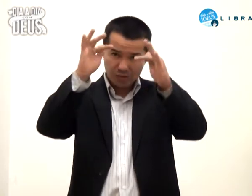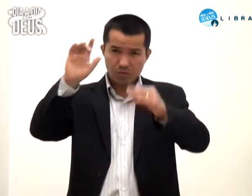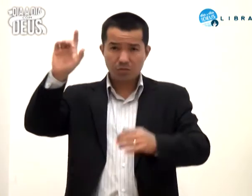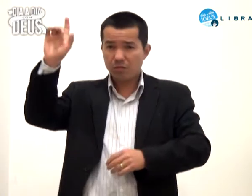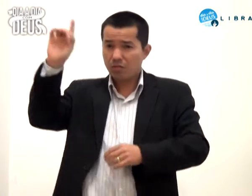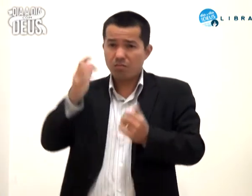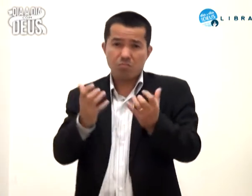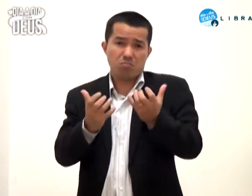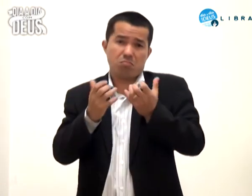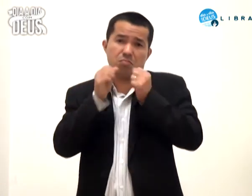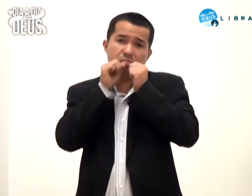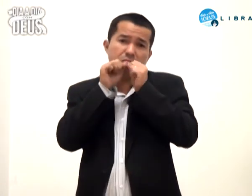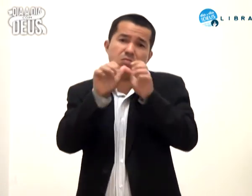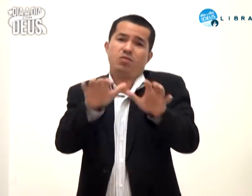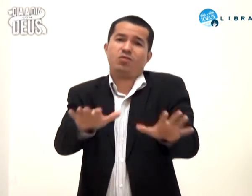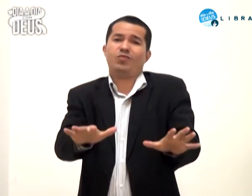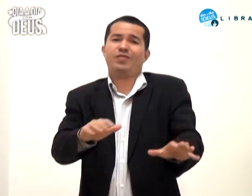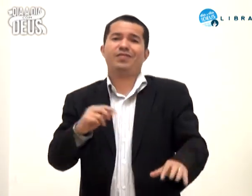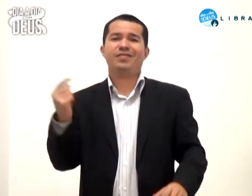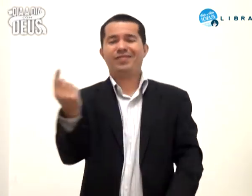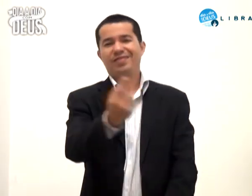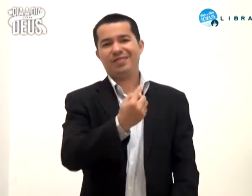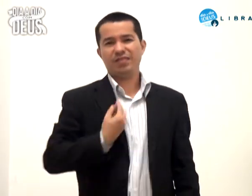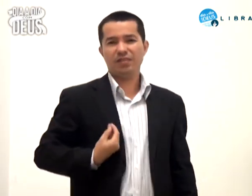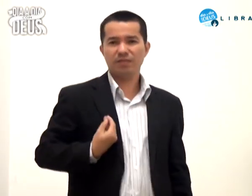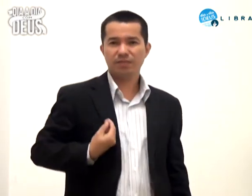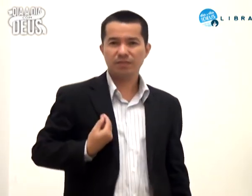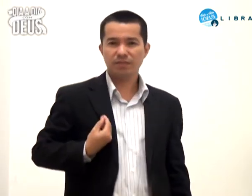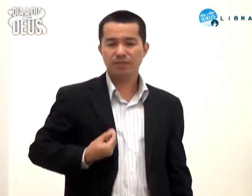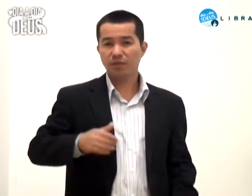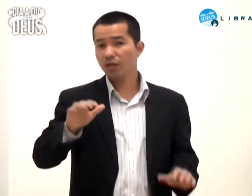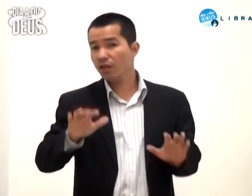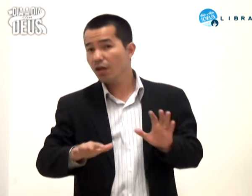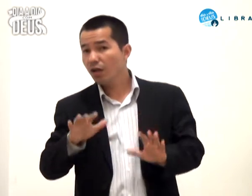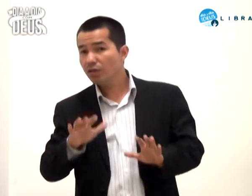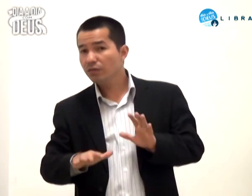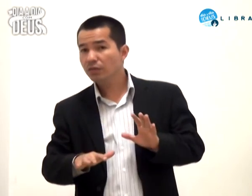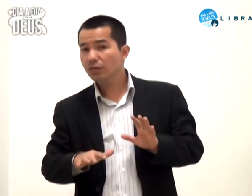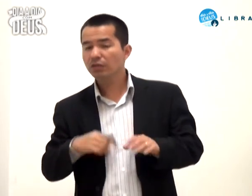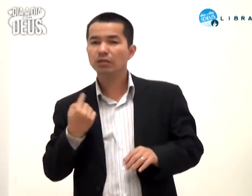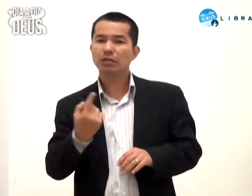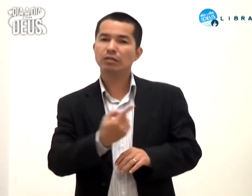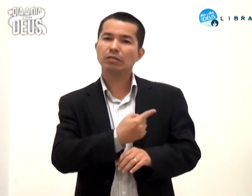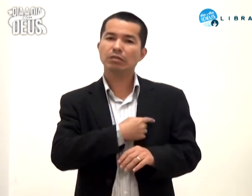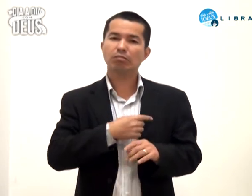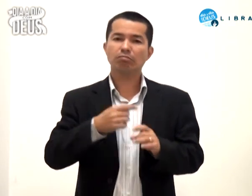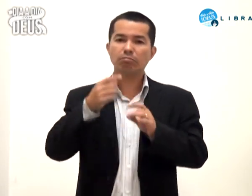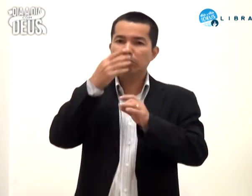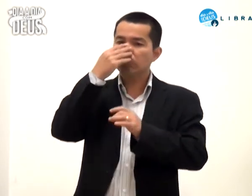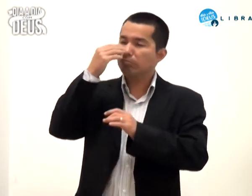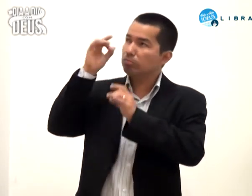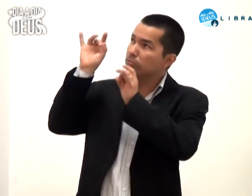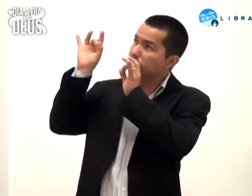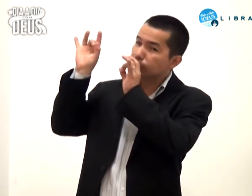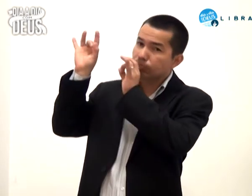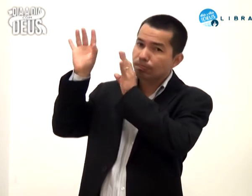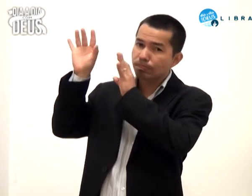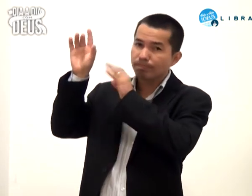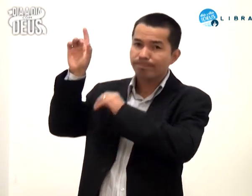porque o Senhor é fiel. Você entende como é que funciona o coração de Deus? O importante, queridos,